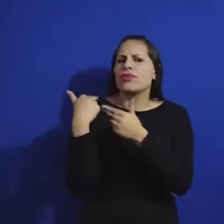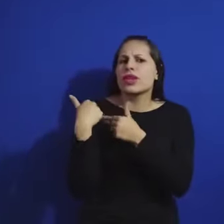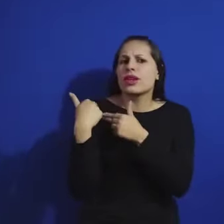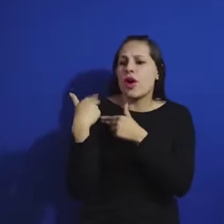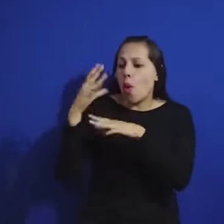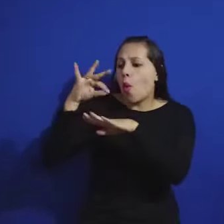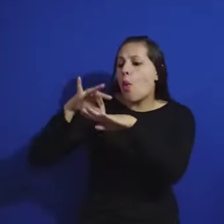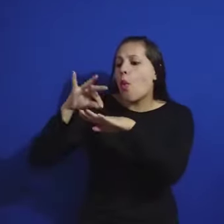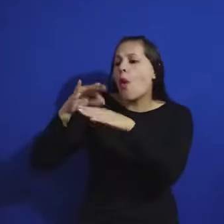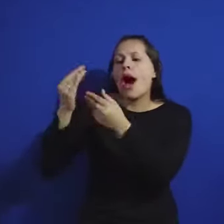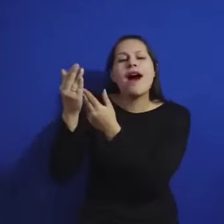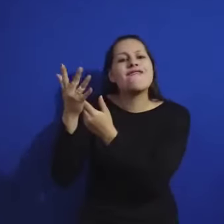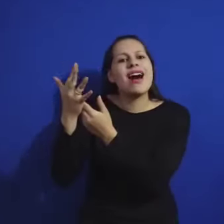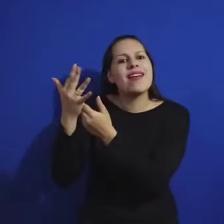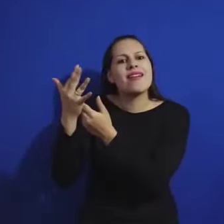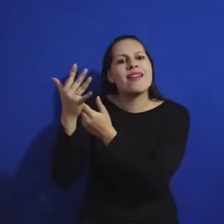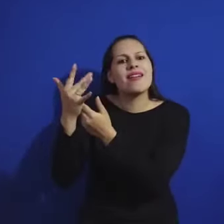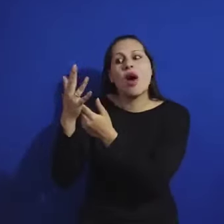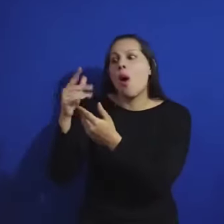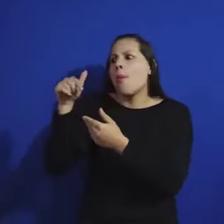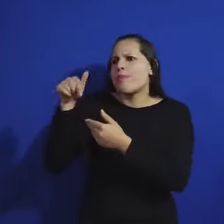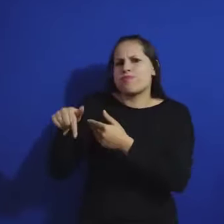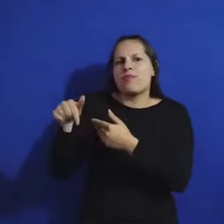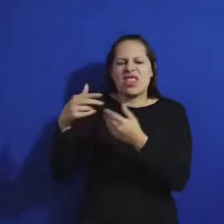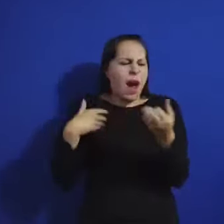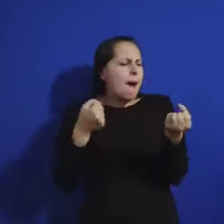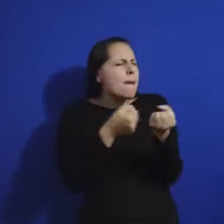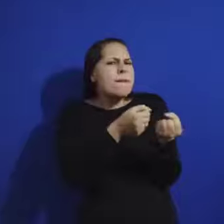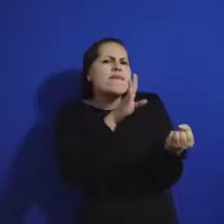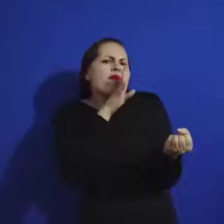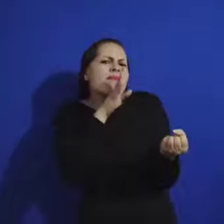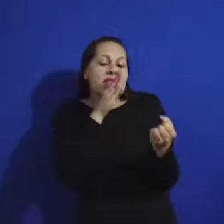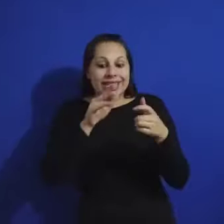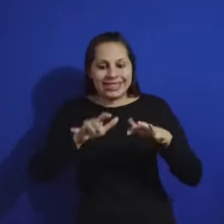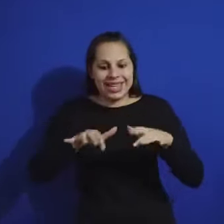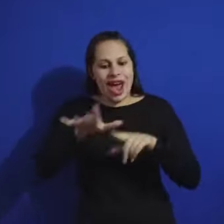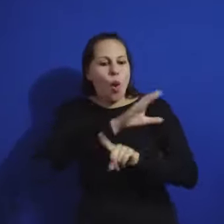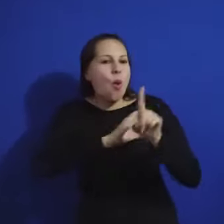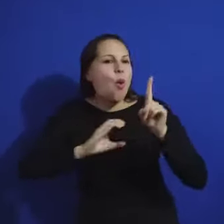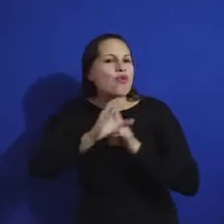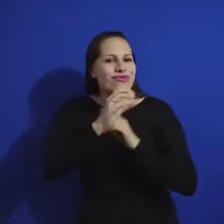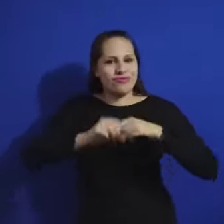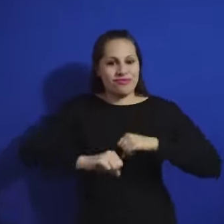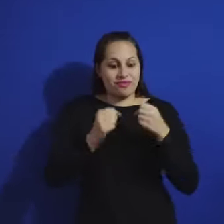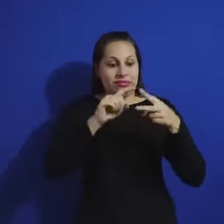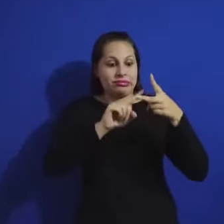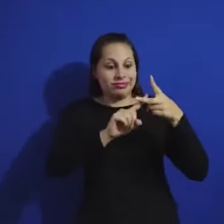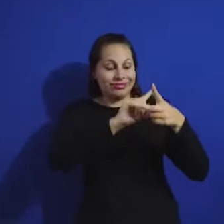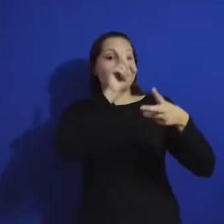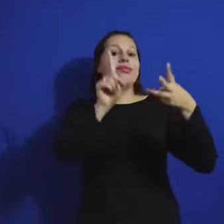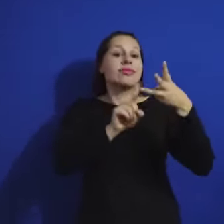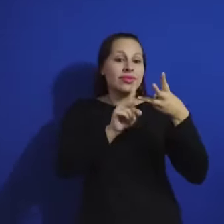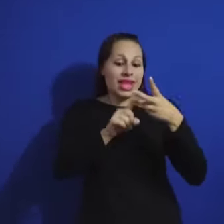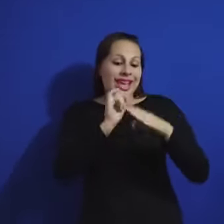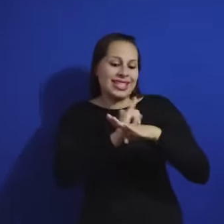fahrenheit 451 con el apoyo de la secretaría de cultura de bogotá y el instituto distrital de las artes busca